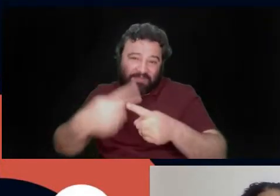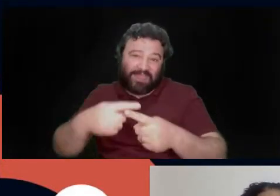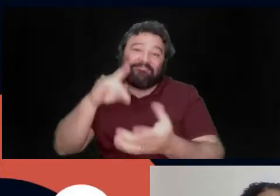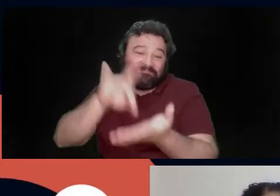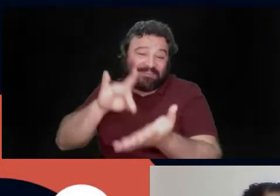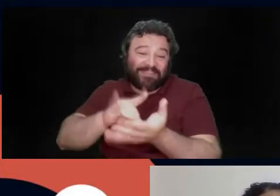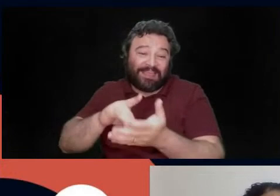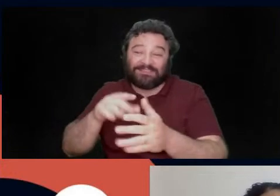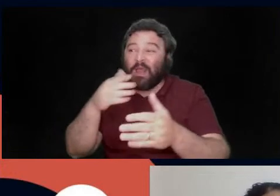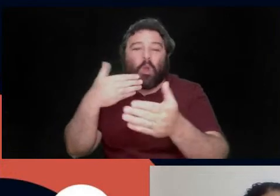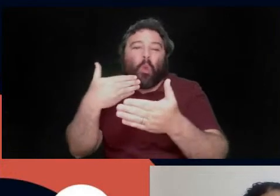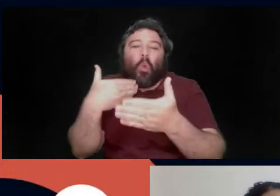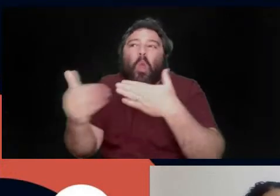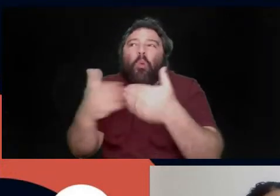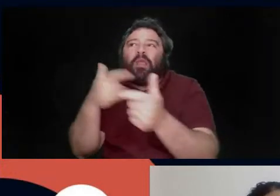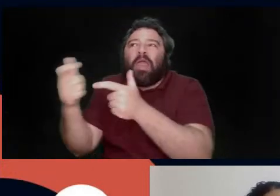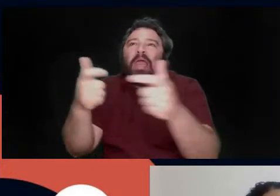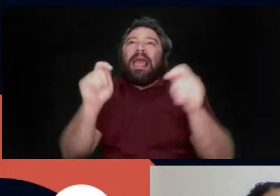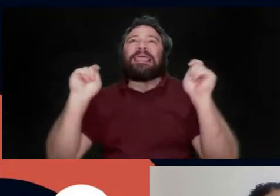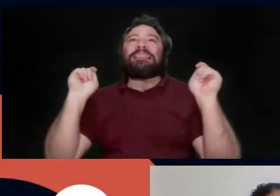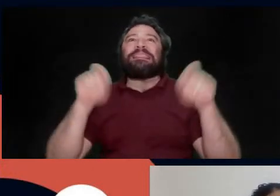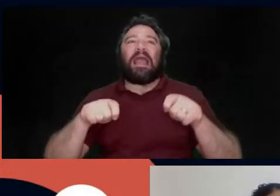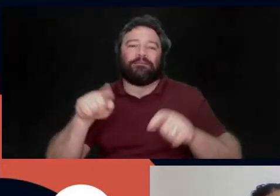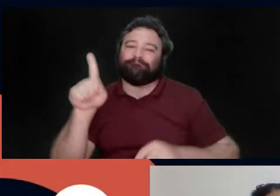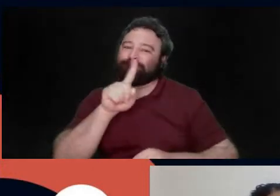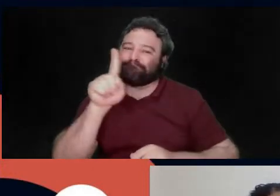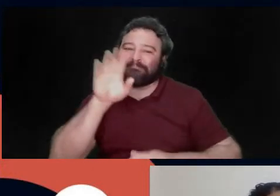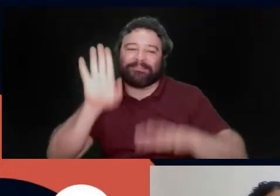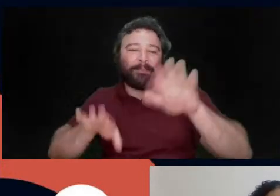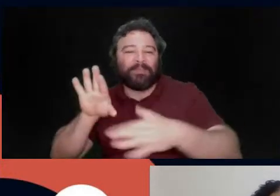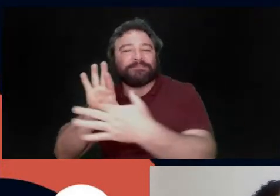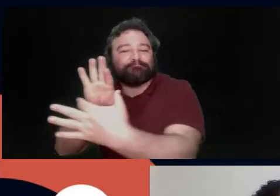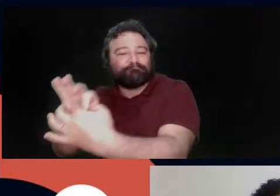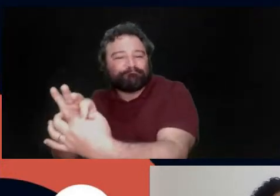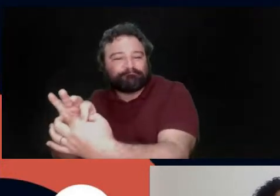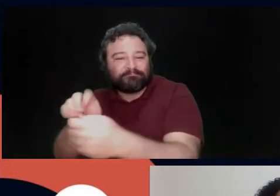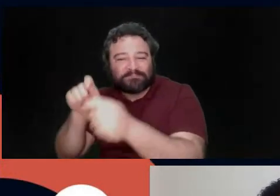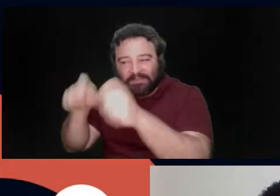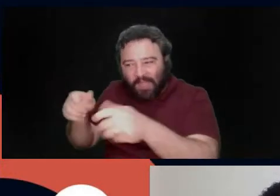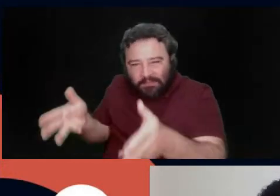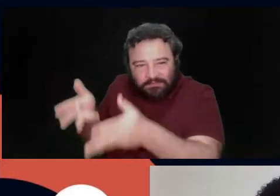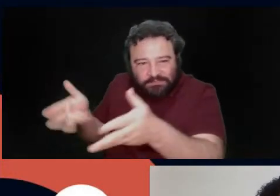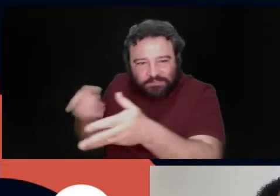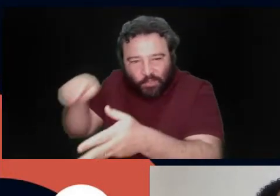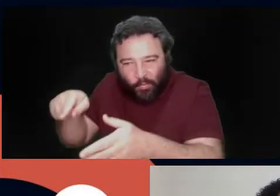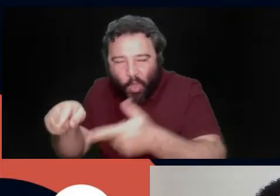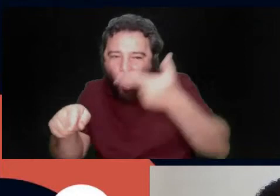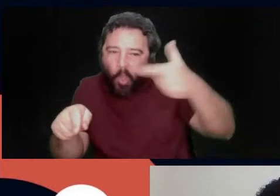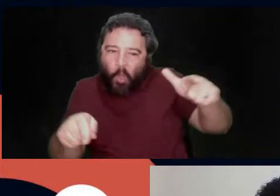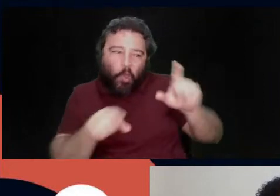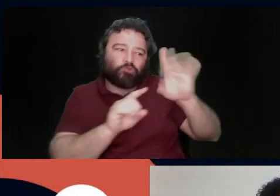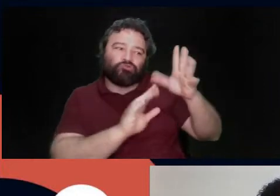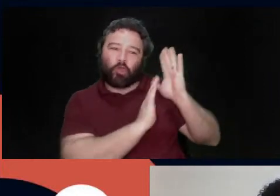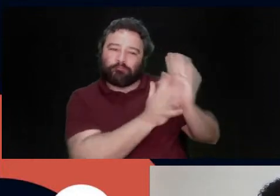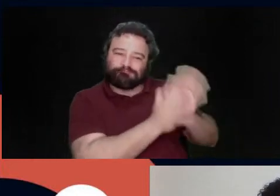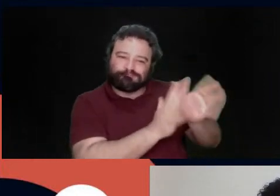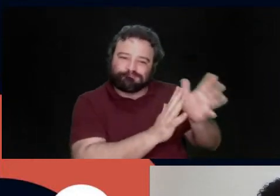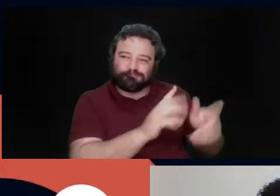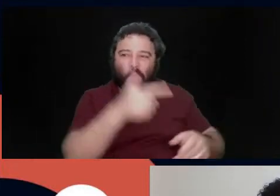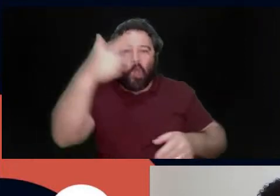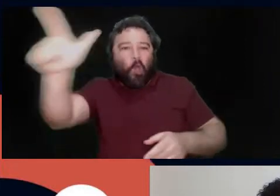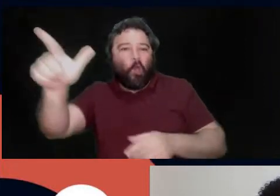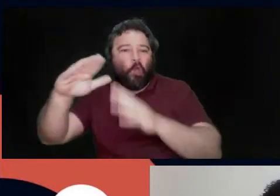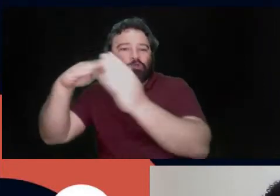este assunto. Eh, realmente isso é muito relevante porque não é qualquer espaço que vai contemplar a pessoa surda,